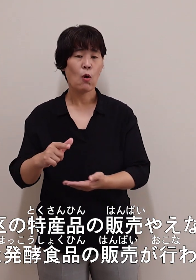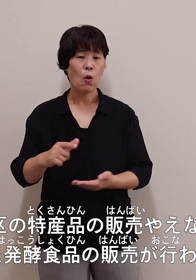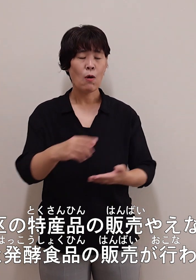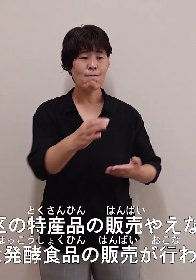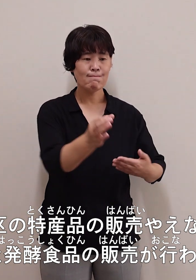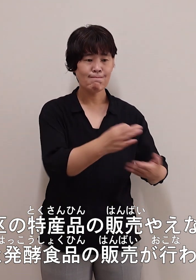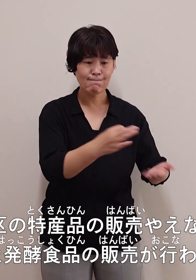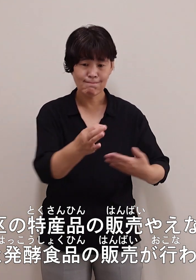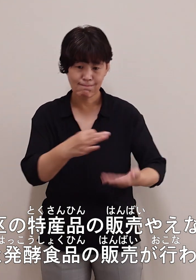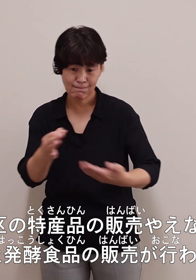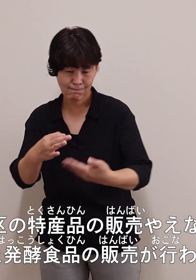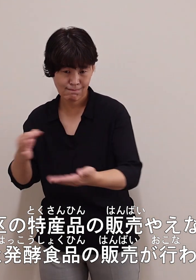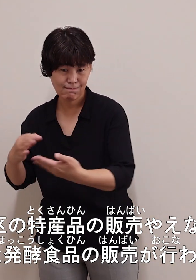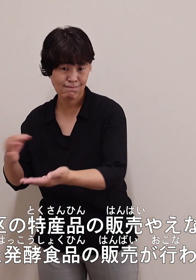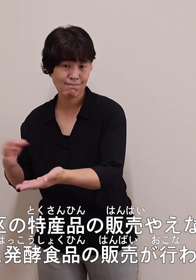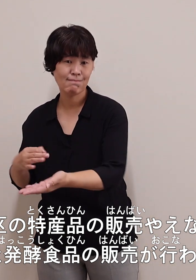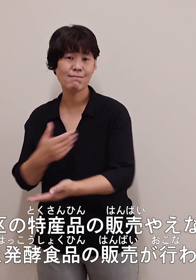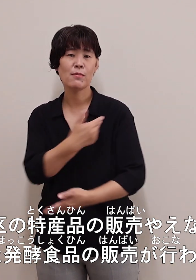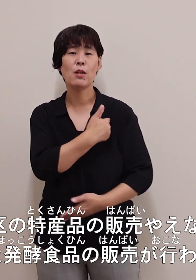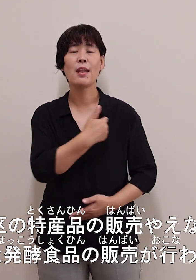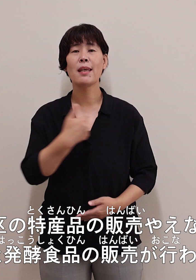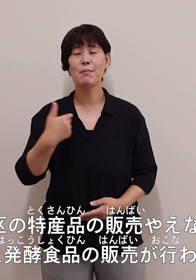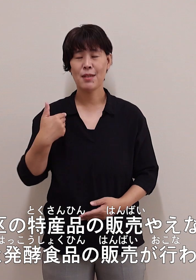が行われます。